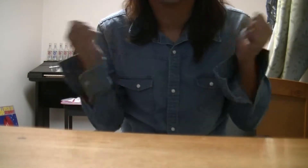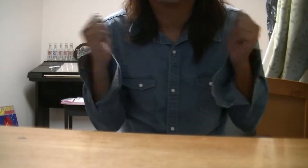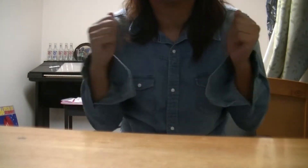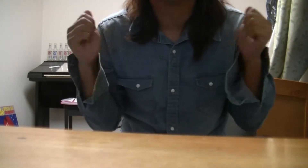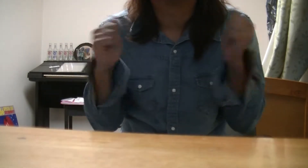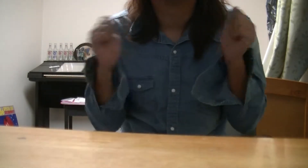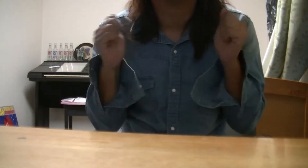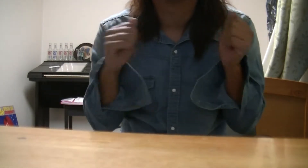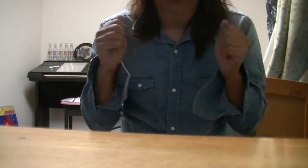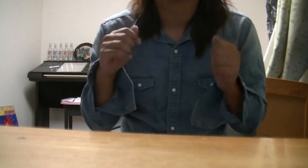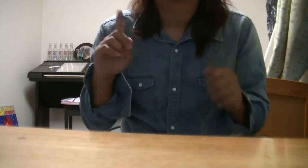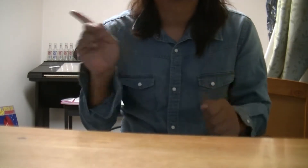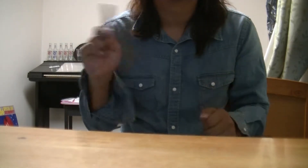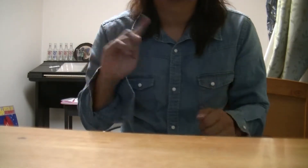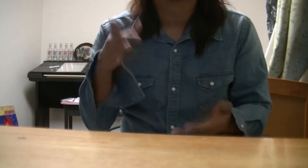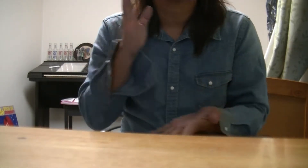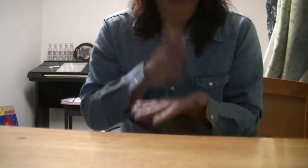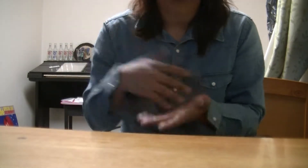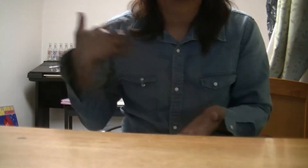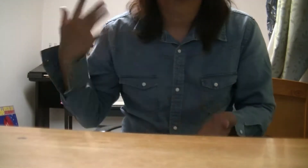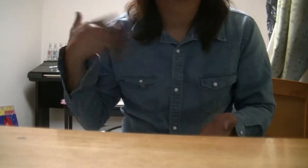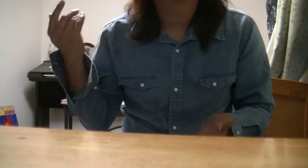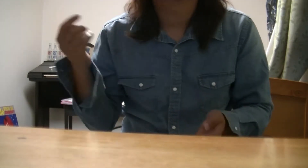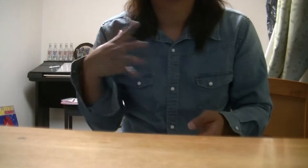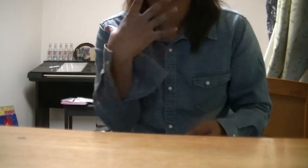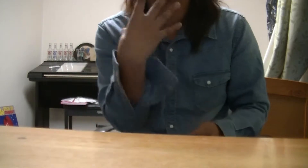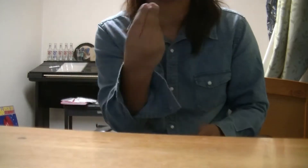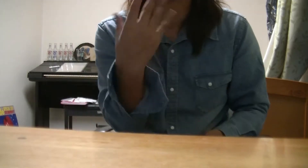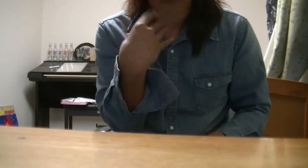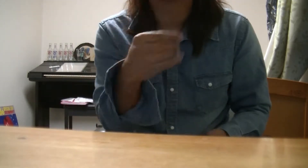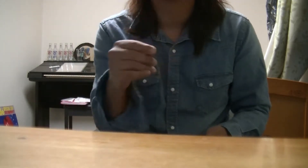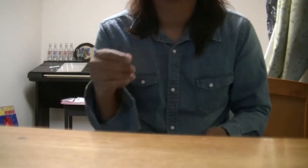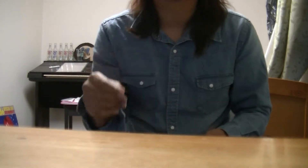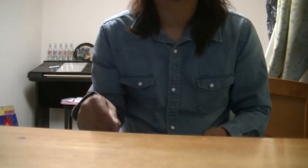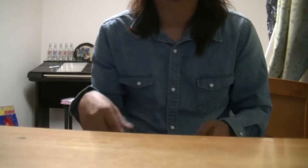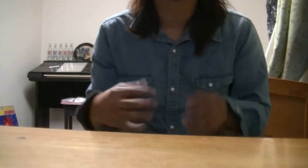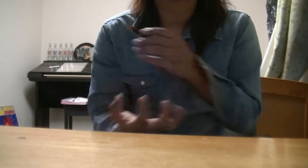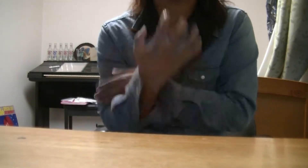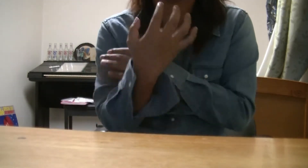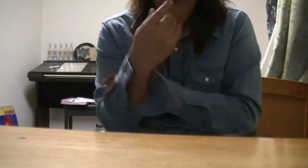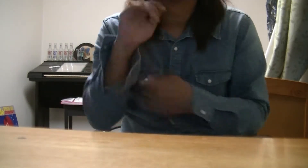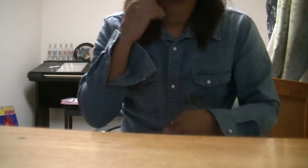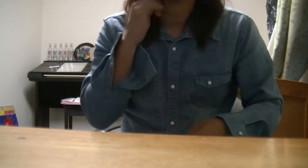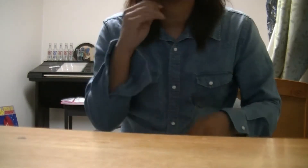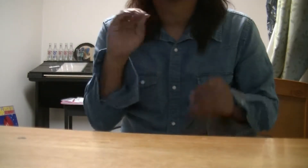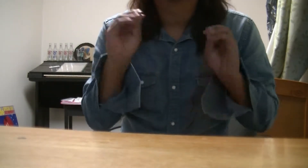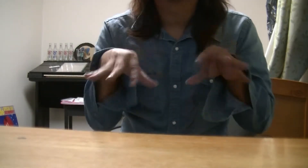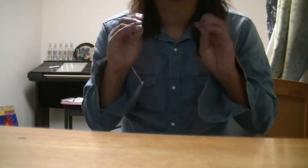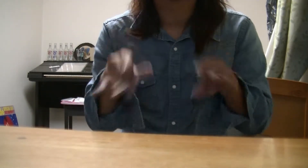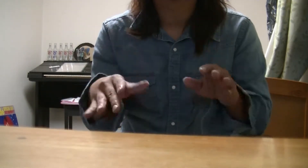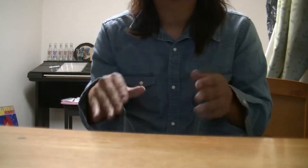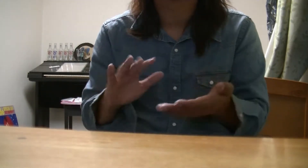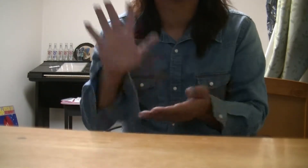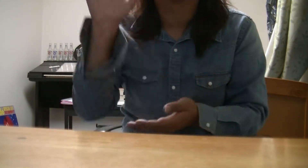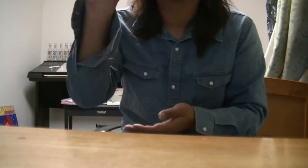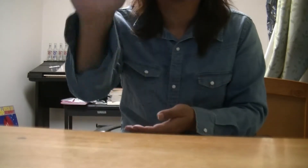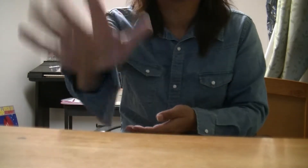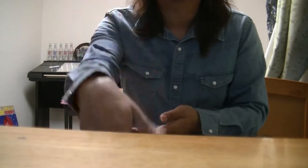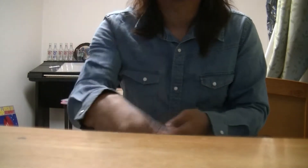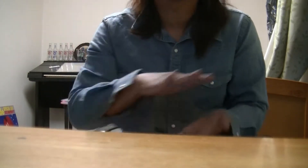中で何言ってるか分かんなくなって、恥ずかしい思いをしてかっこ悪い姿を晒して、その先にあんだって。本